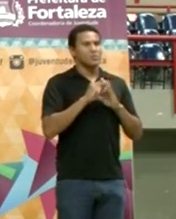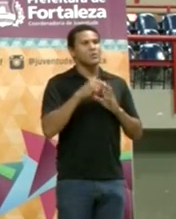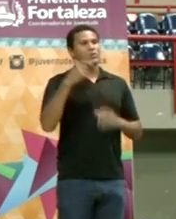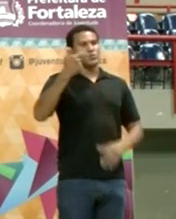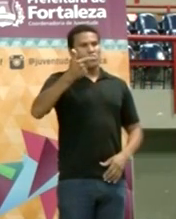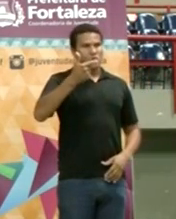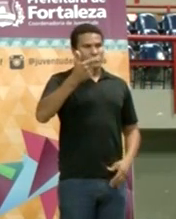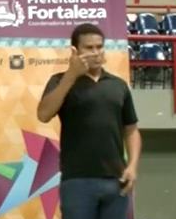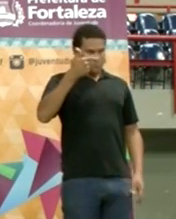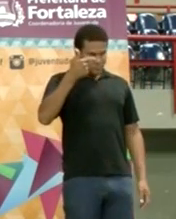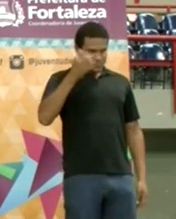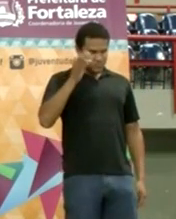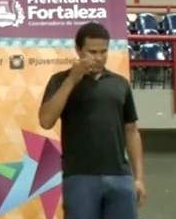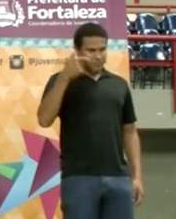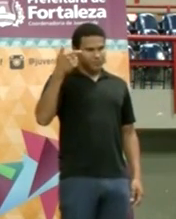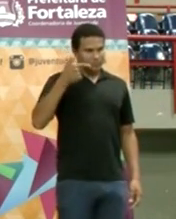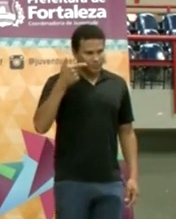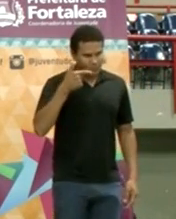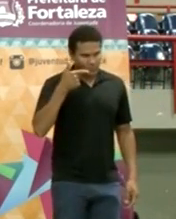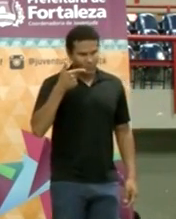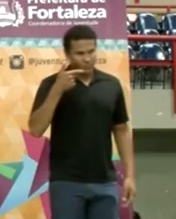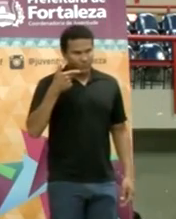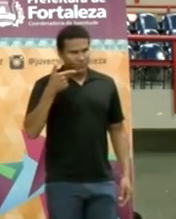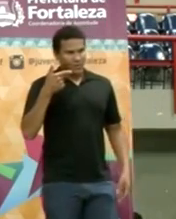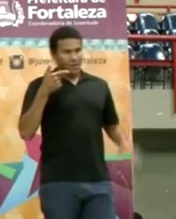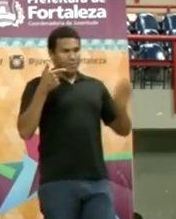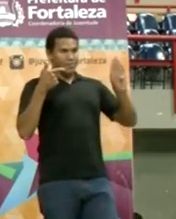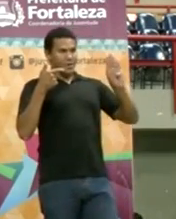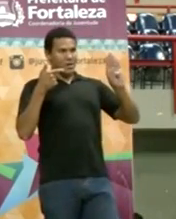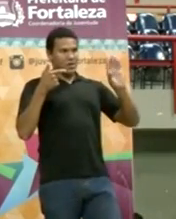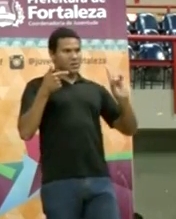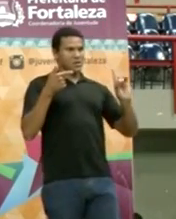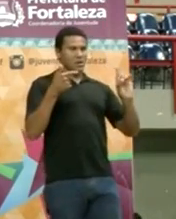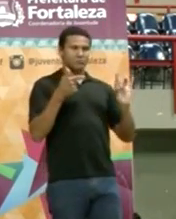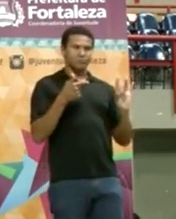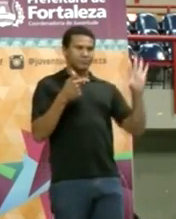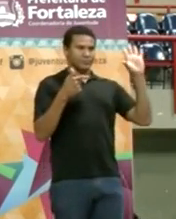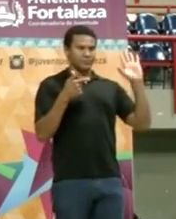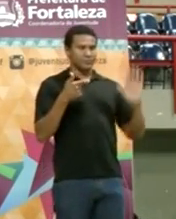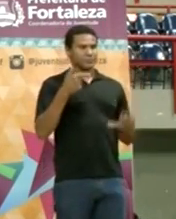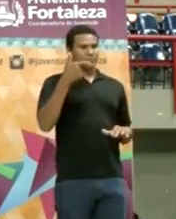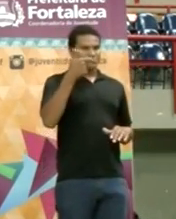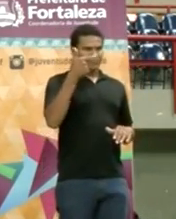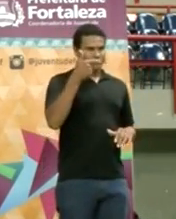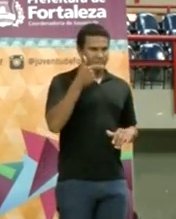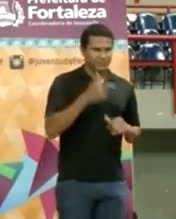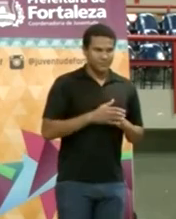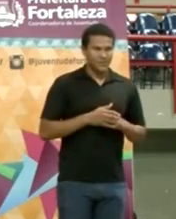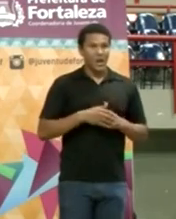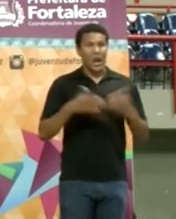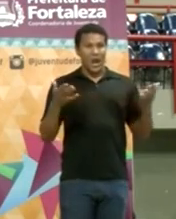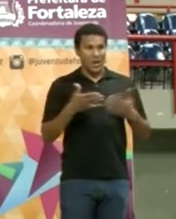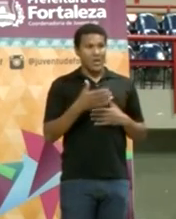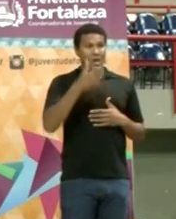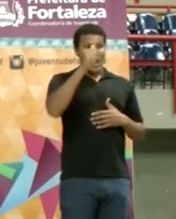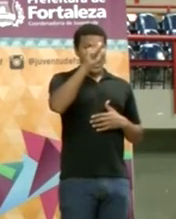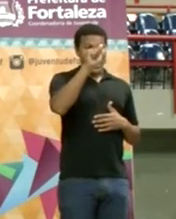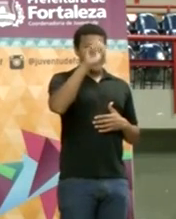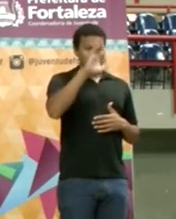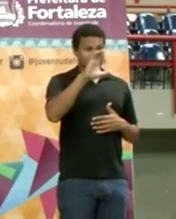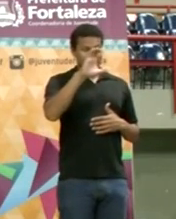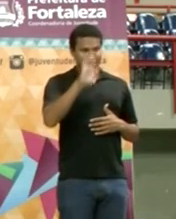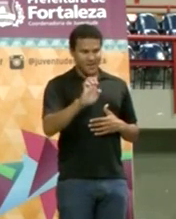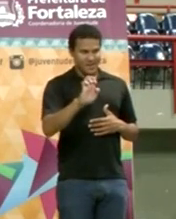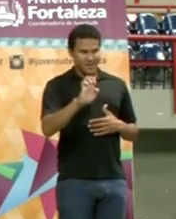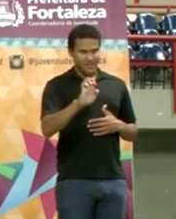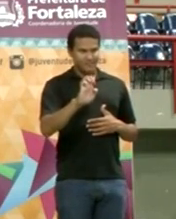gente elimina, por consequente, os itens B e D. Agora a gente vai trabalhar com os itens A, C e